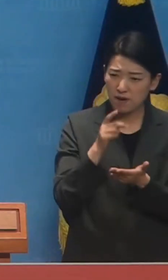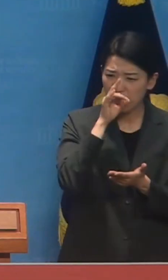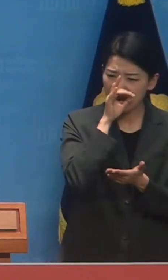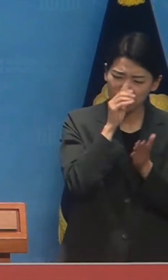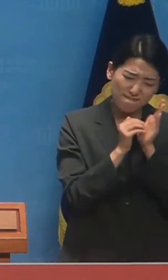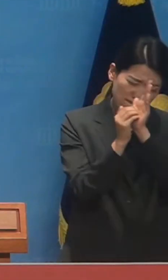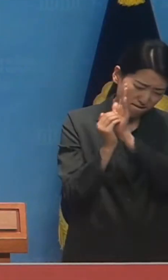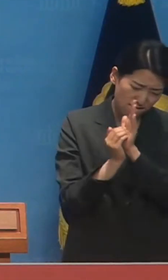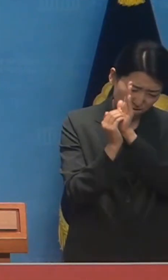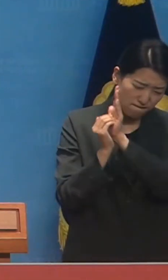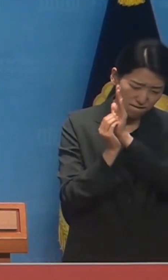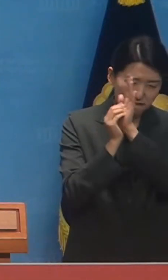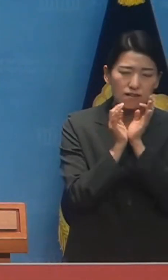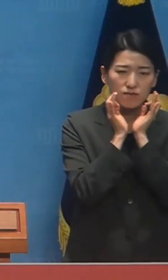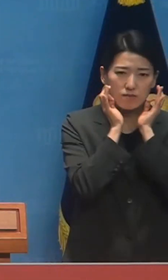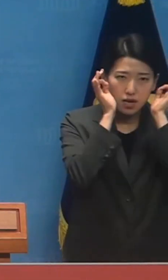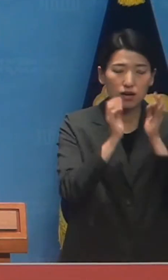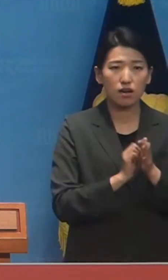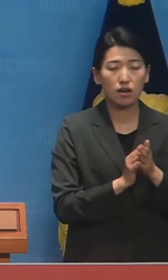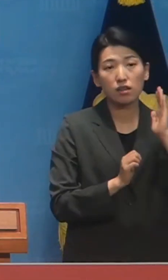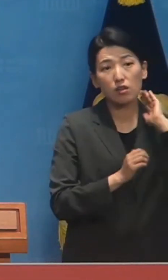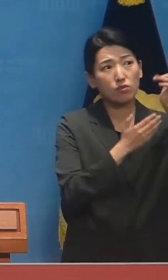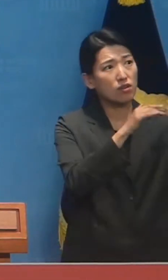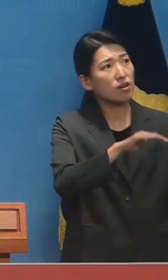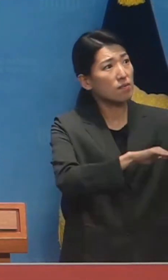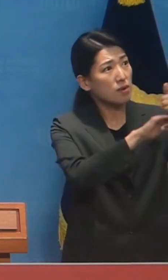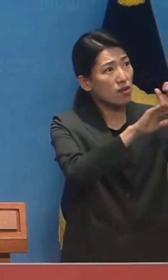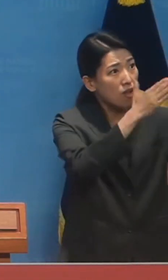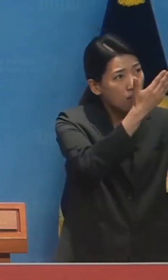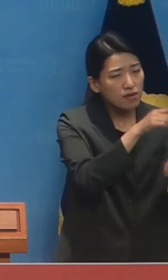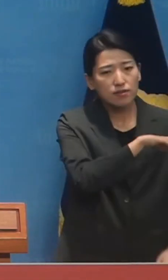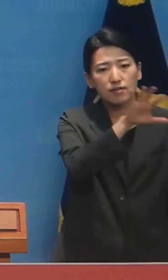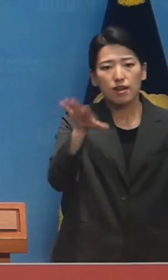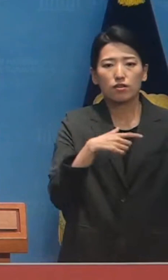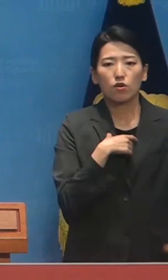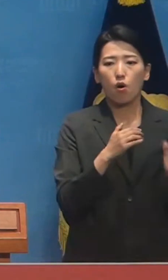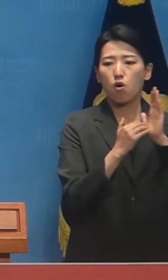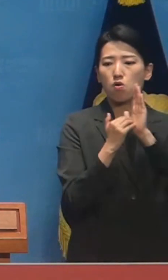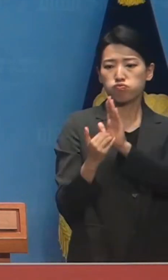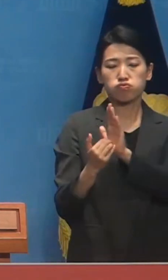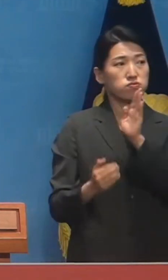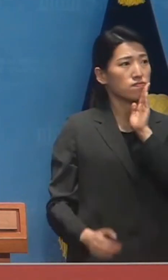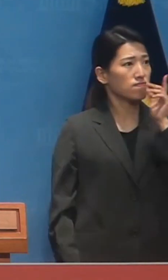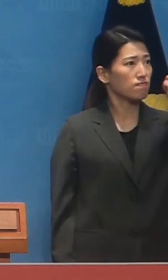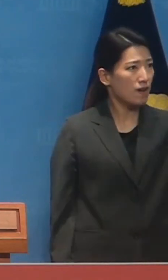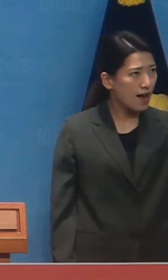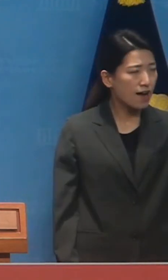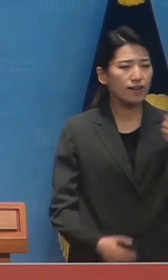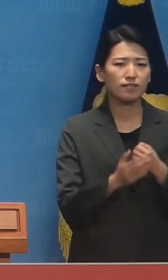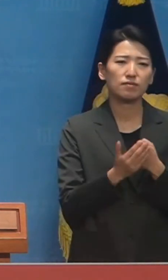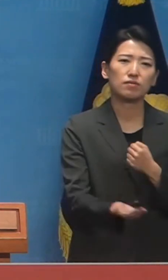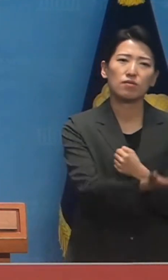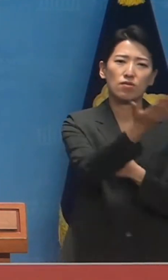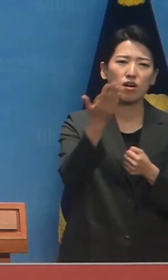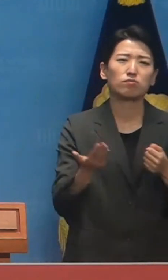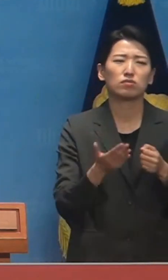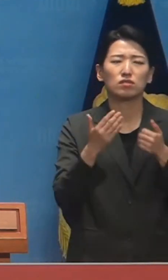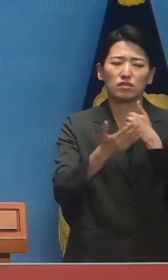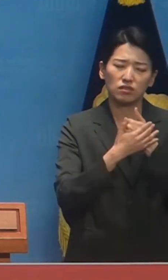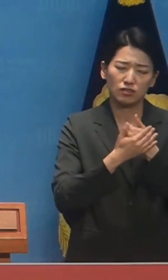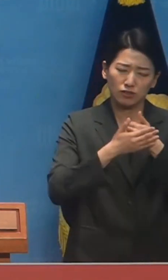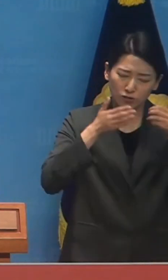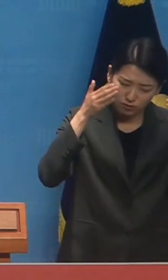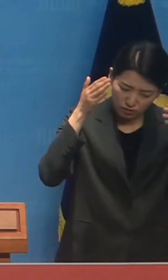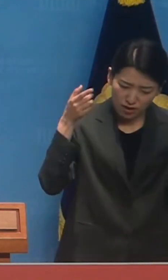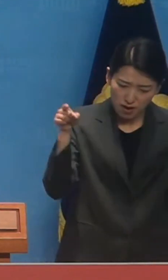막아왔습니다. 만약 김문수 후보가 대통령이 되면 이런 악법에 대해 단호하게 거부권을 행사할 것을 믿기에 여러분께 지지를 부탁드립니다.